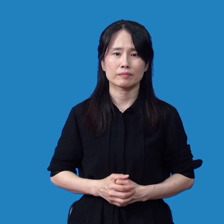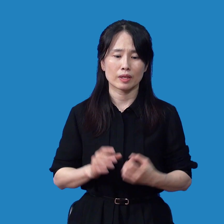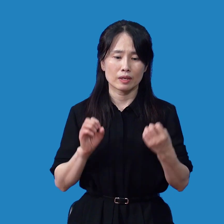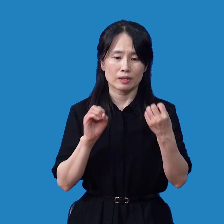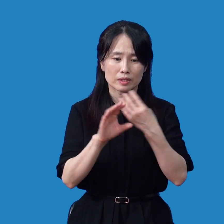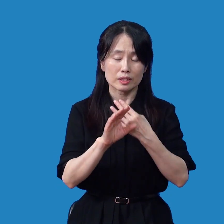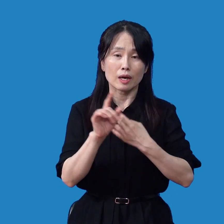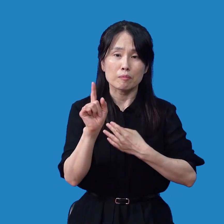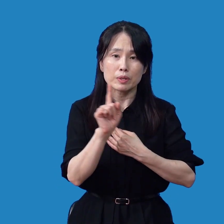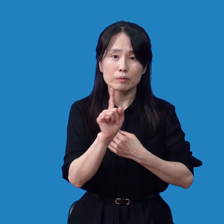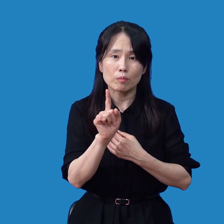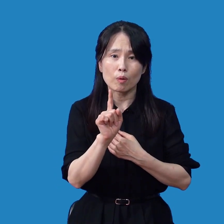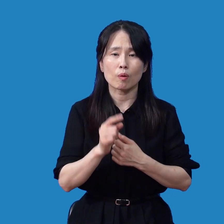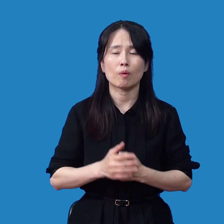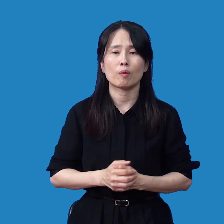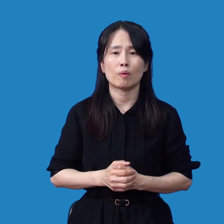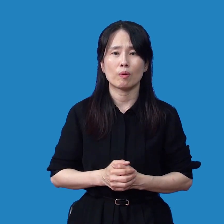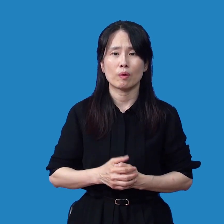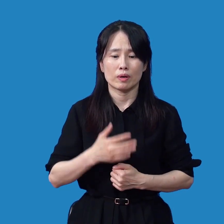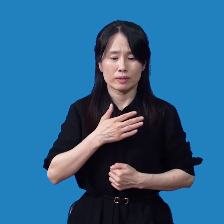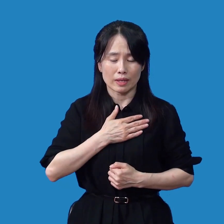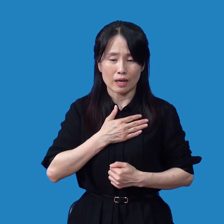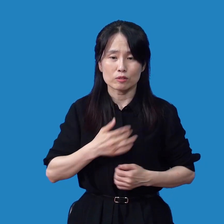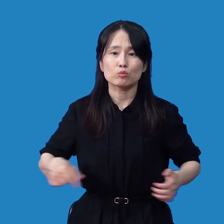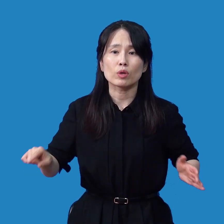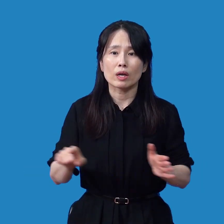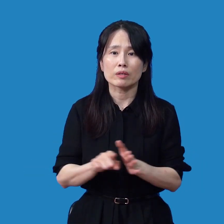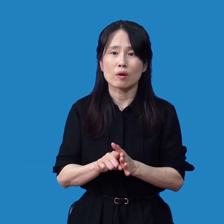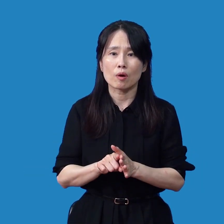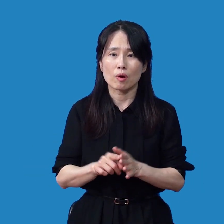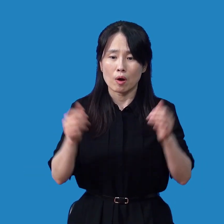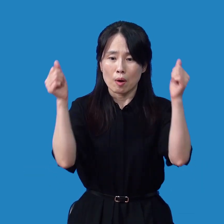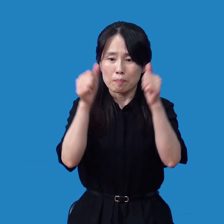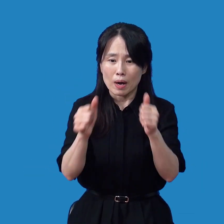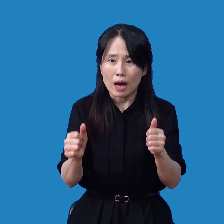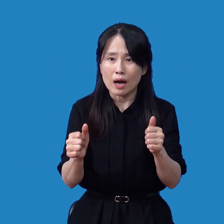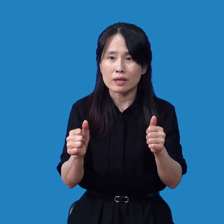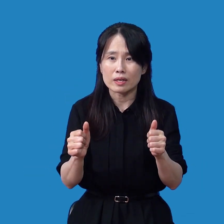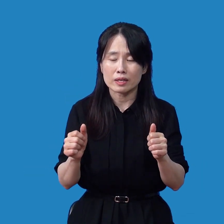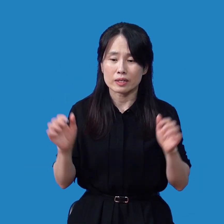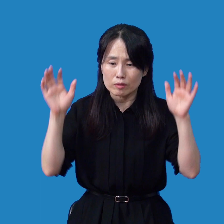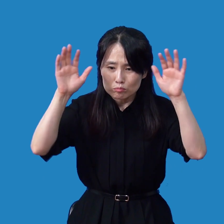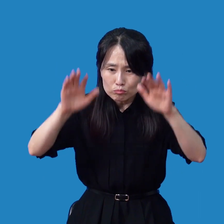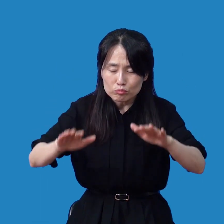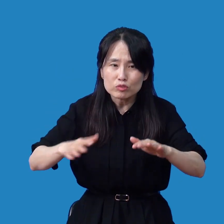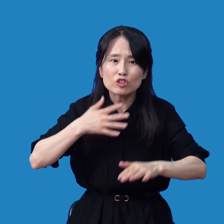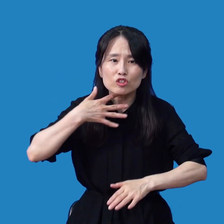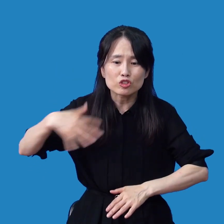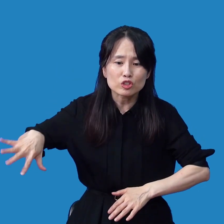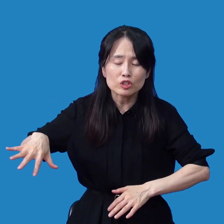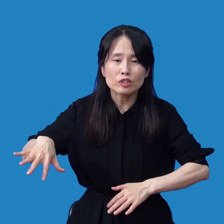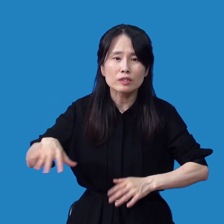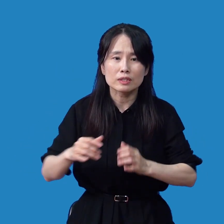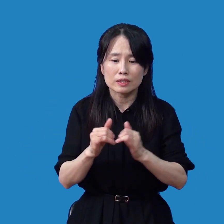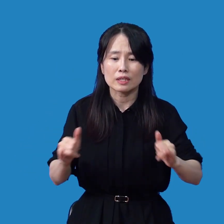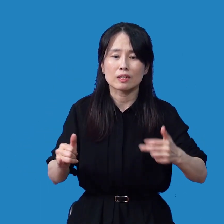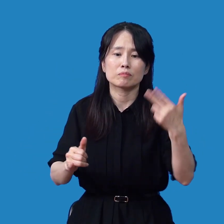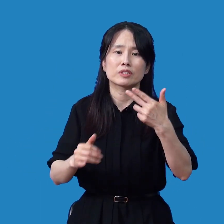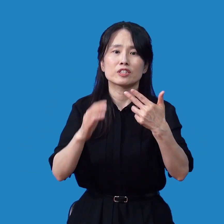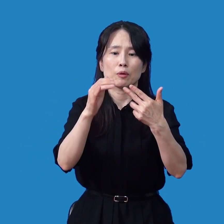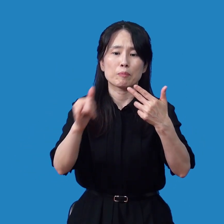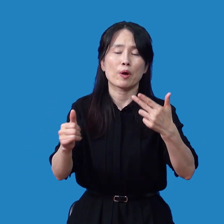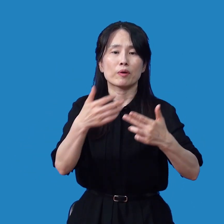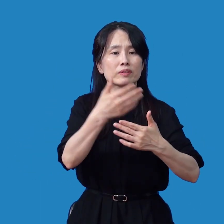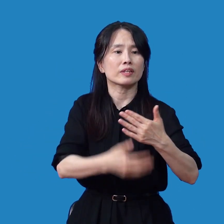하신 대답이 무엇이냐? 내가 나를 위하여 바알에게 무릎을 꿇지 아니하는 사람 7,000명을 남겨두었다